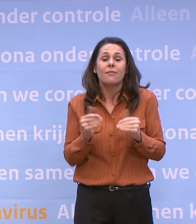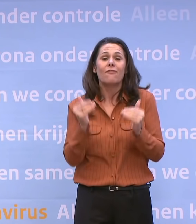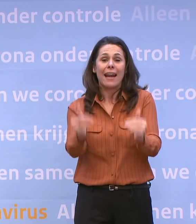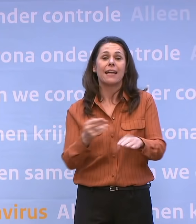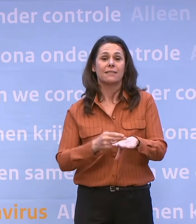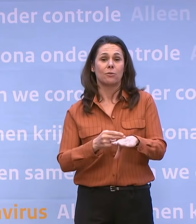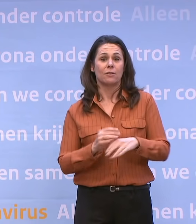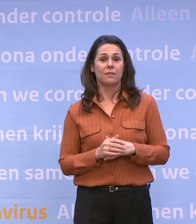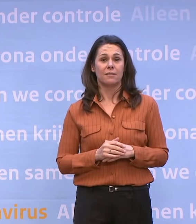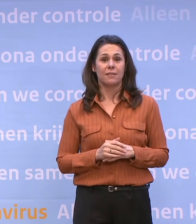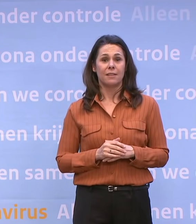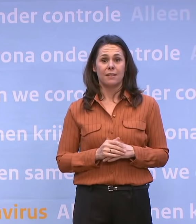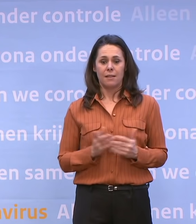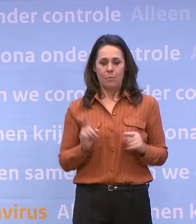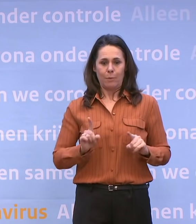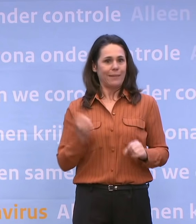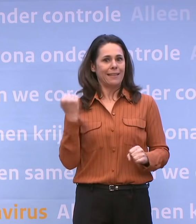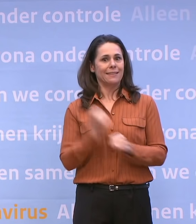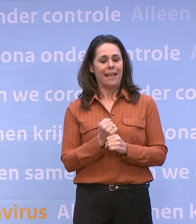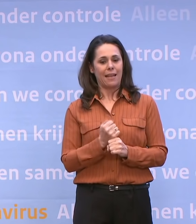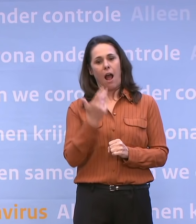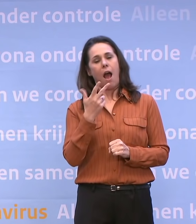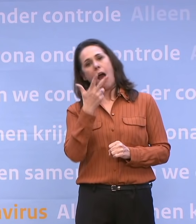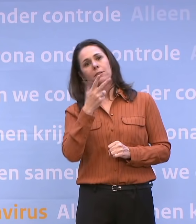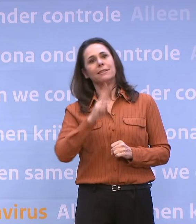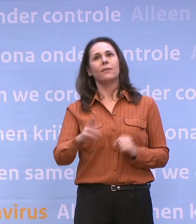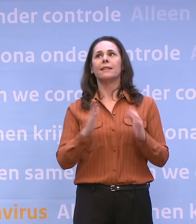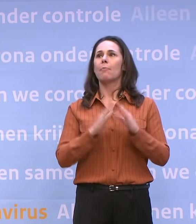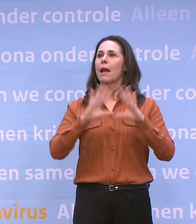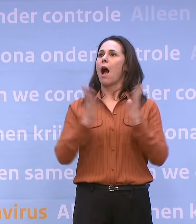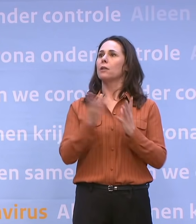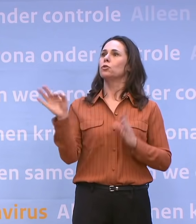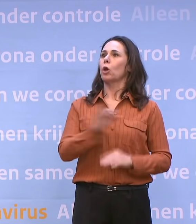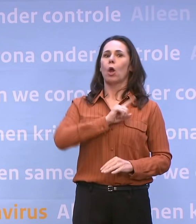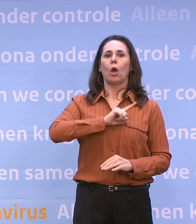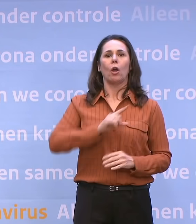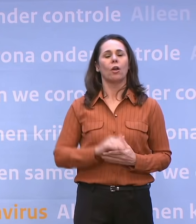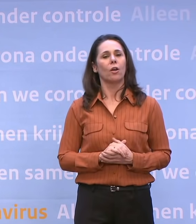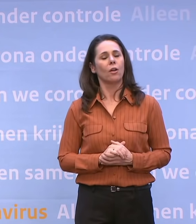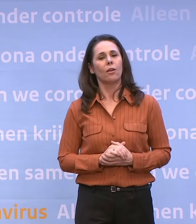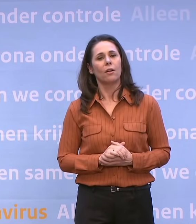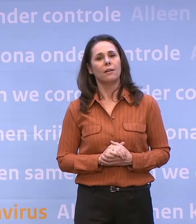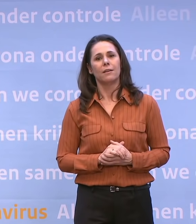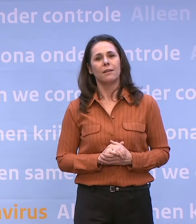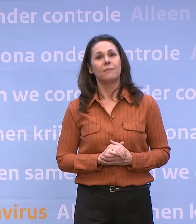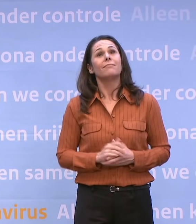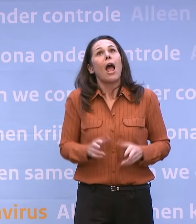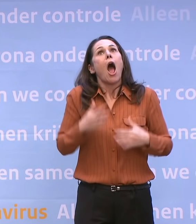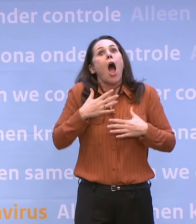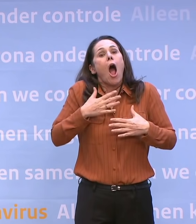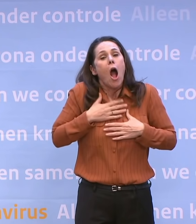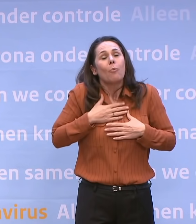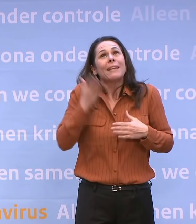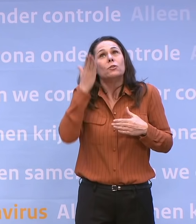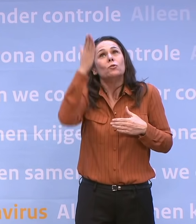is daarmee geen zekerheid, verre van, dat 28 april alles normaal is. Wat je hoopt is dat je ergens in de toekomst weer terug naar